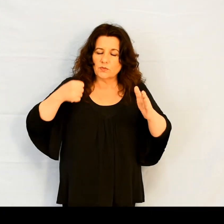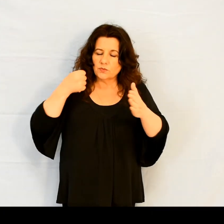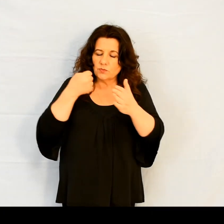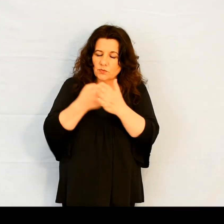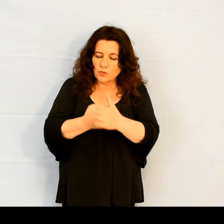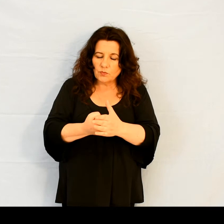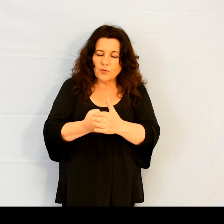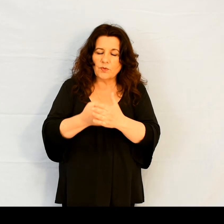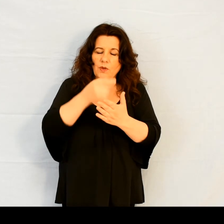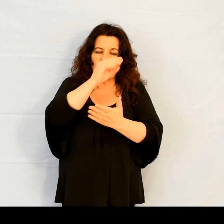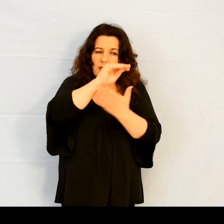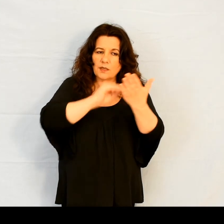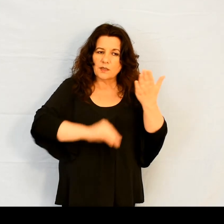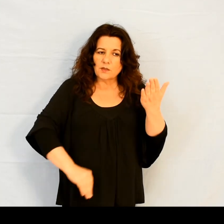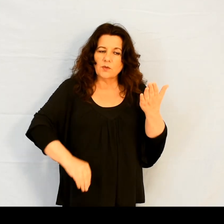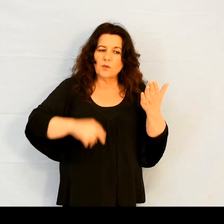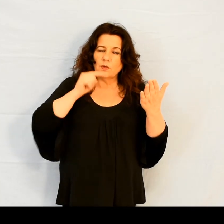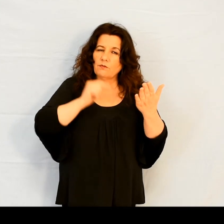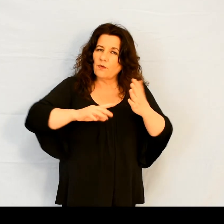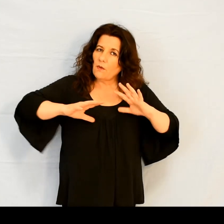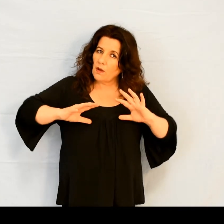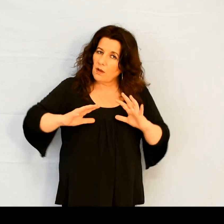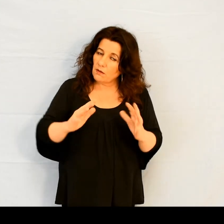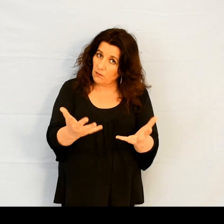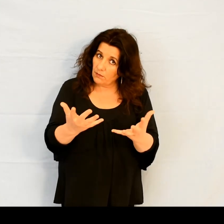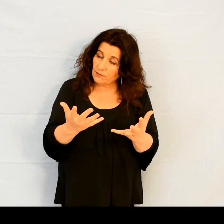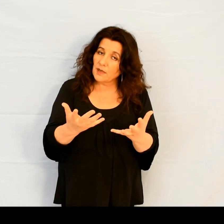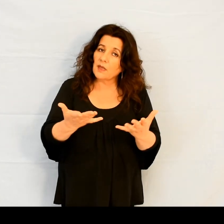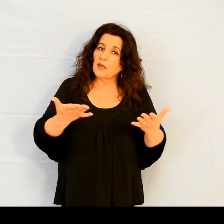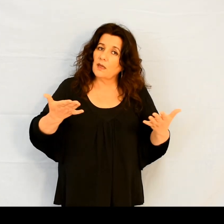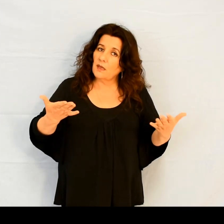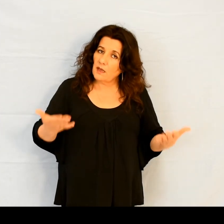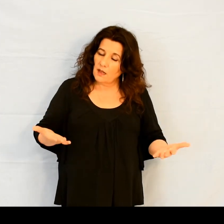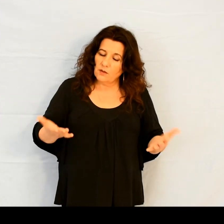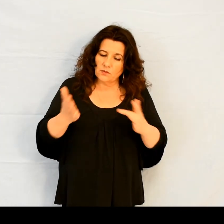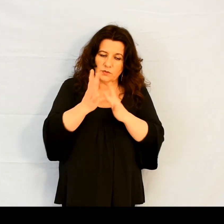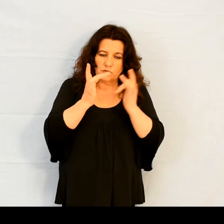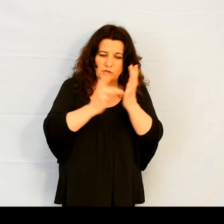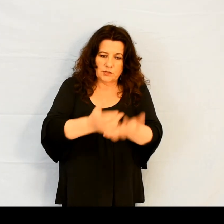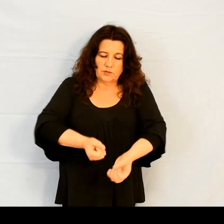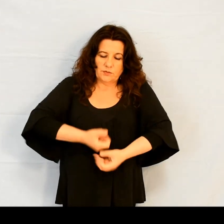jusqu'au bout, Jésus dit, « J'ai soif. »